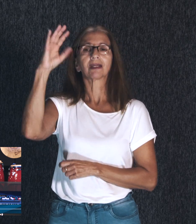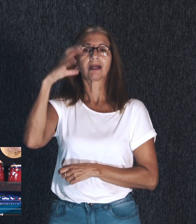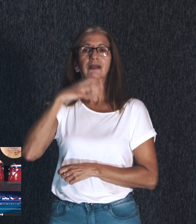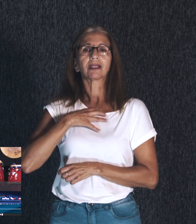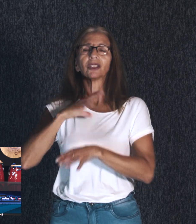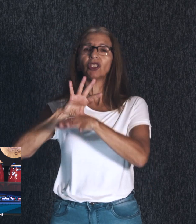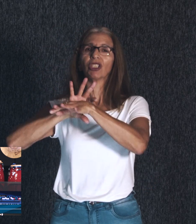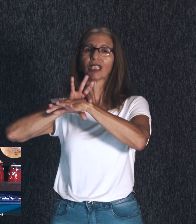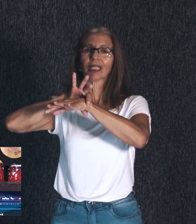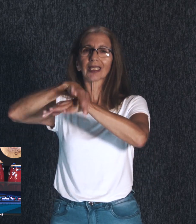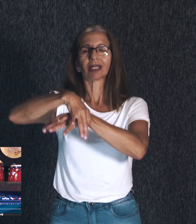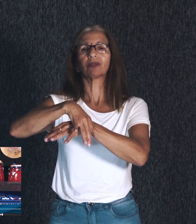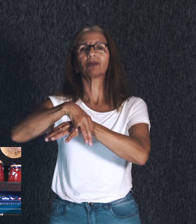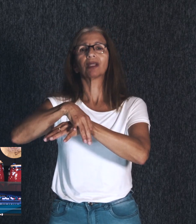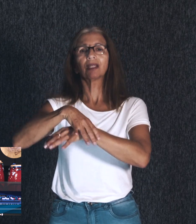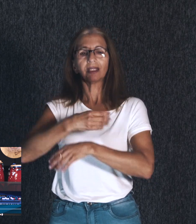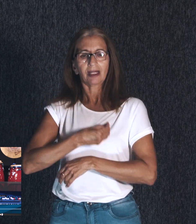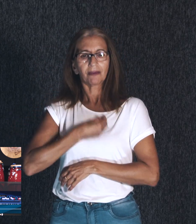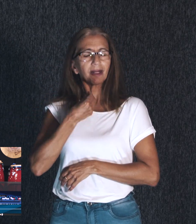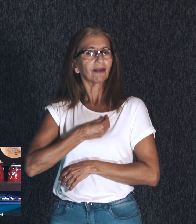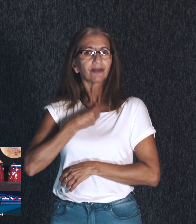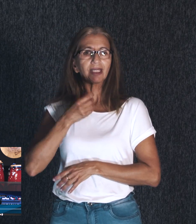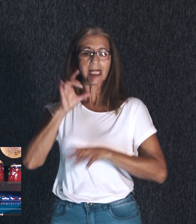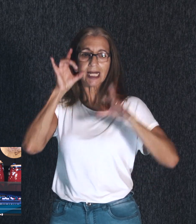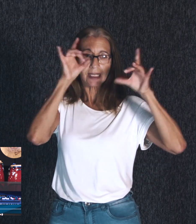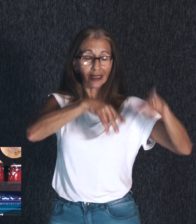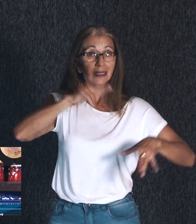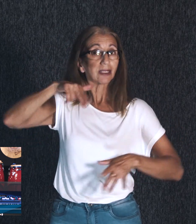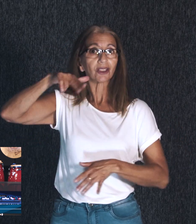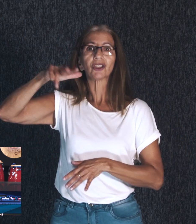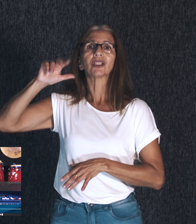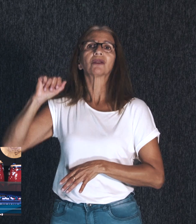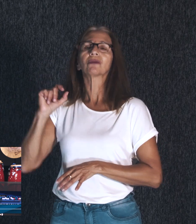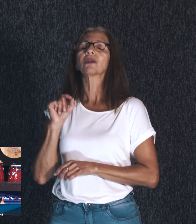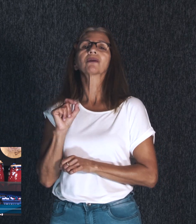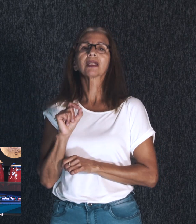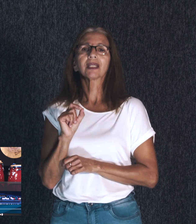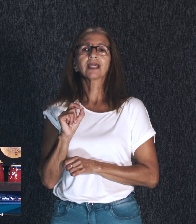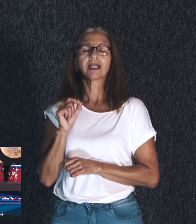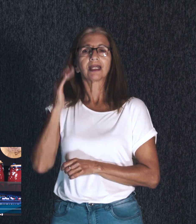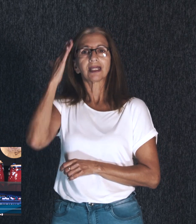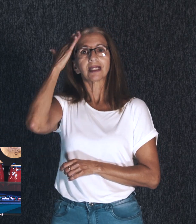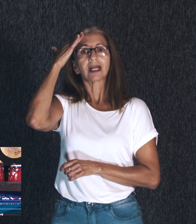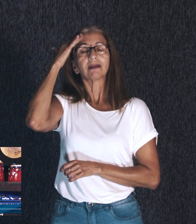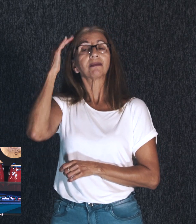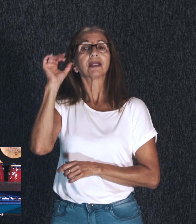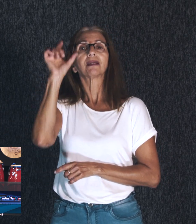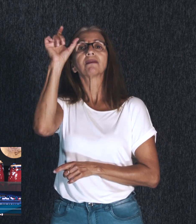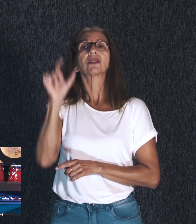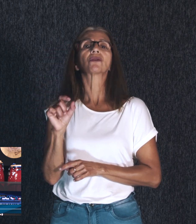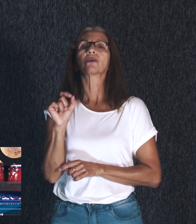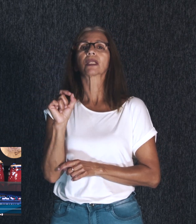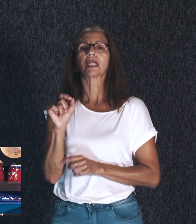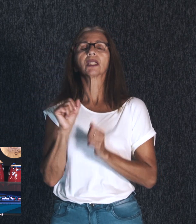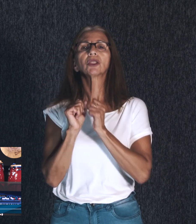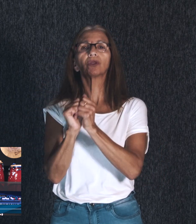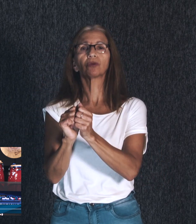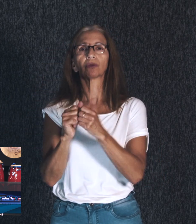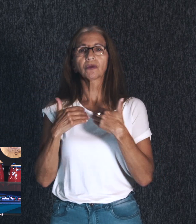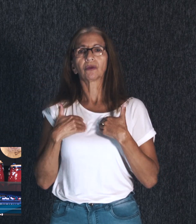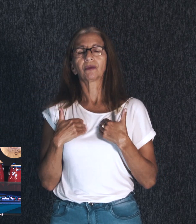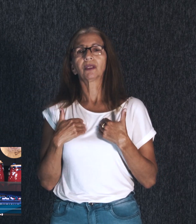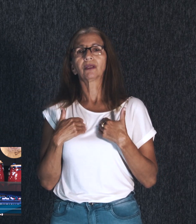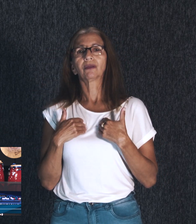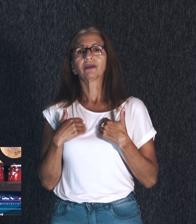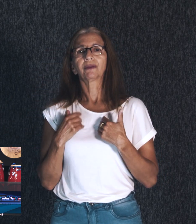gente avançar na jornada da vida é saber com quem a gente anda. E a gente não está andando